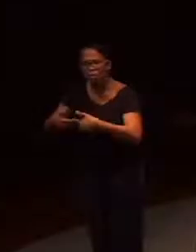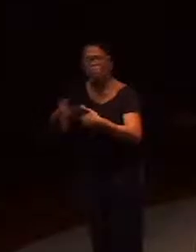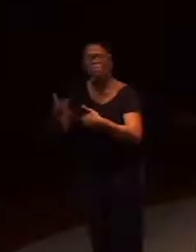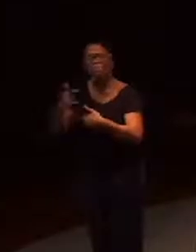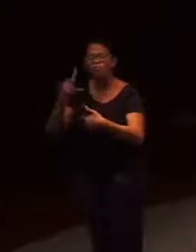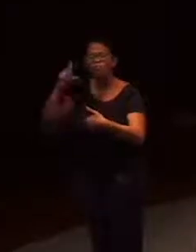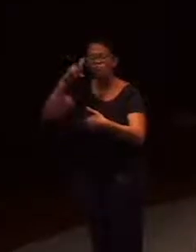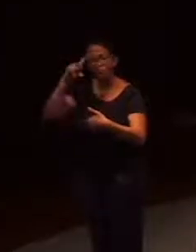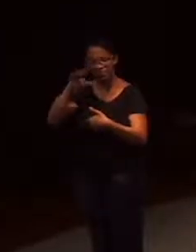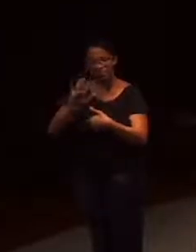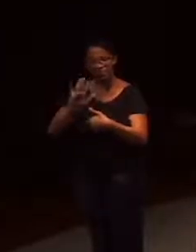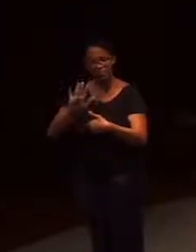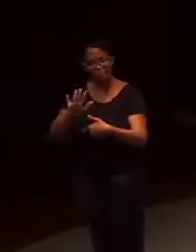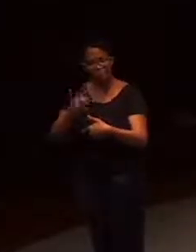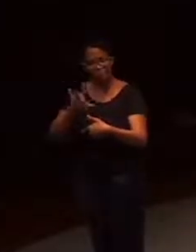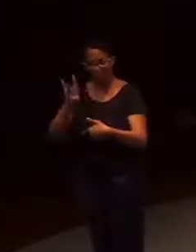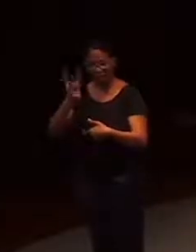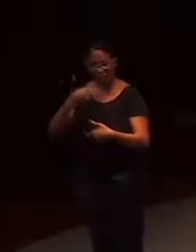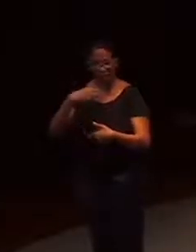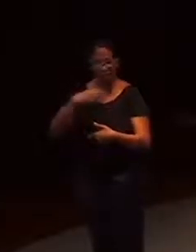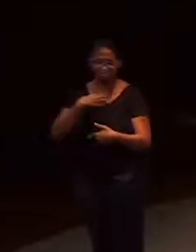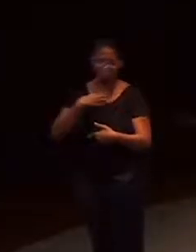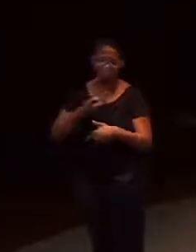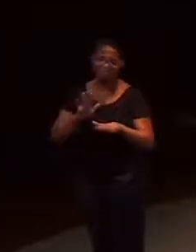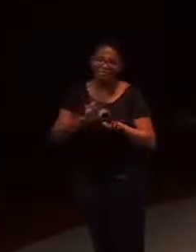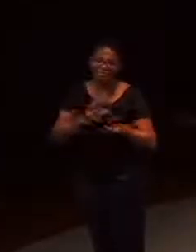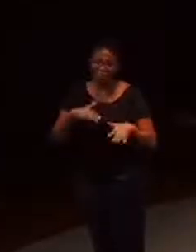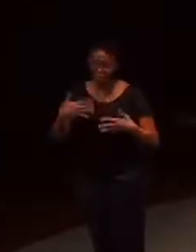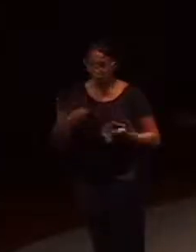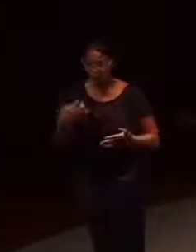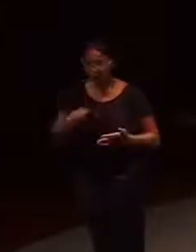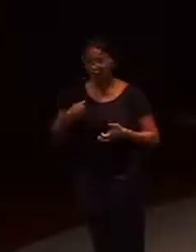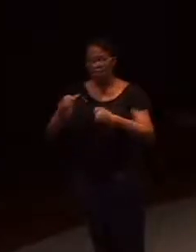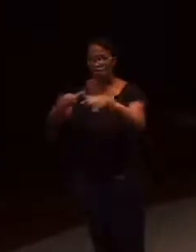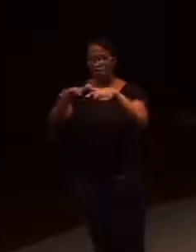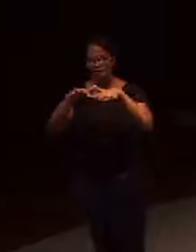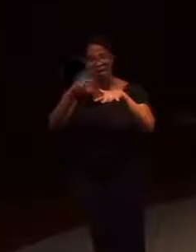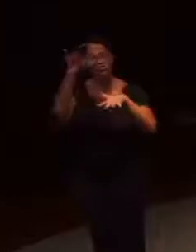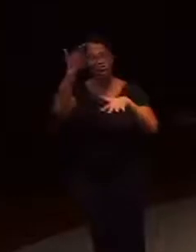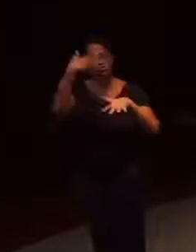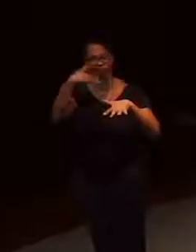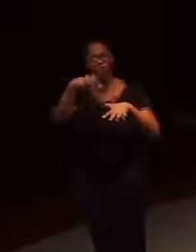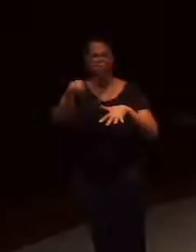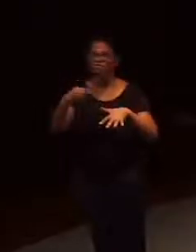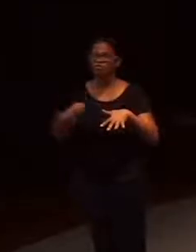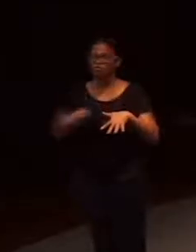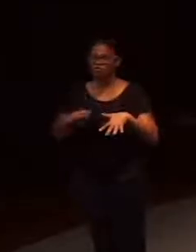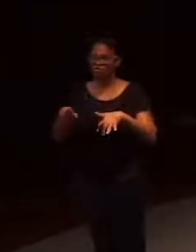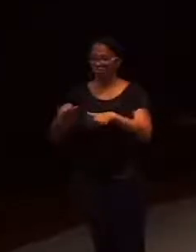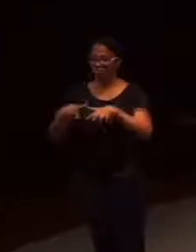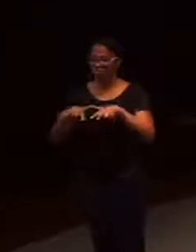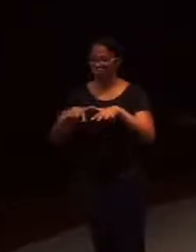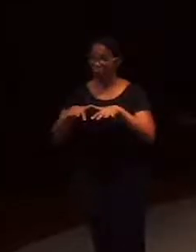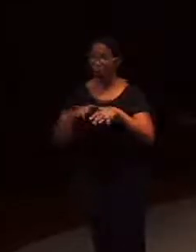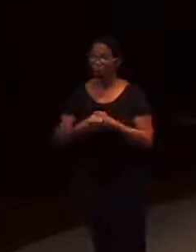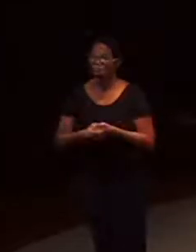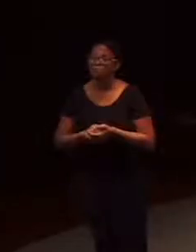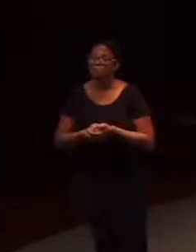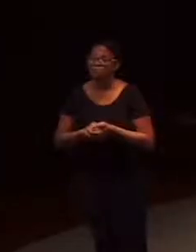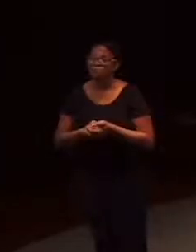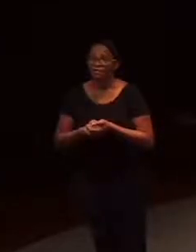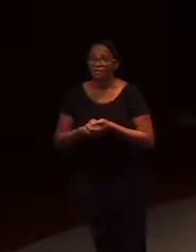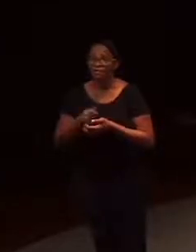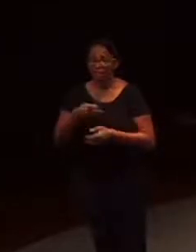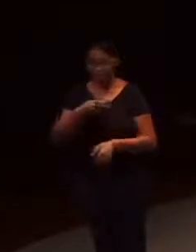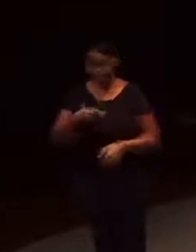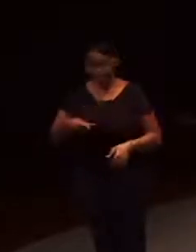né? E eu acho que hoje aqui a presença de vocês demonstra isso, né? No momento em que a gente, na